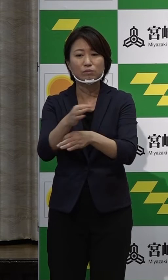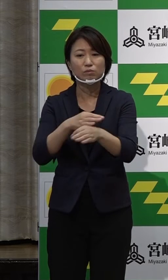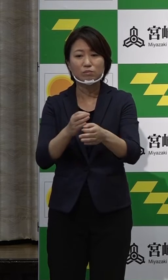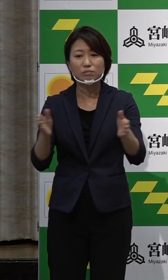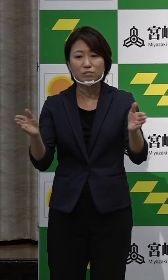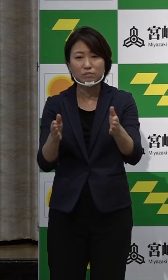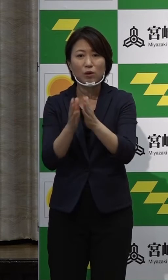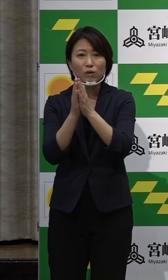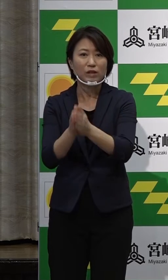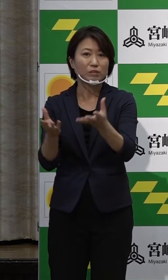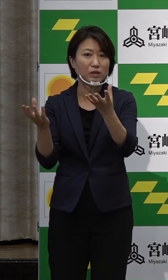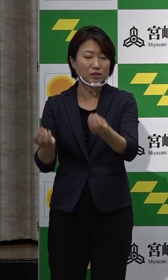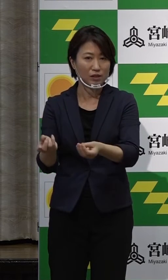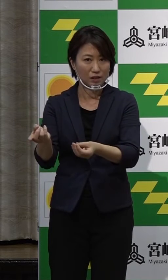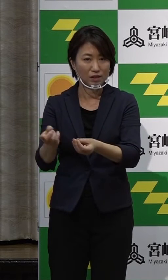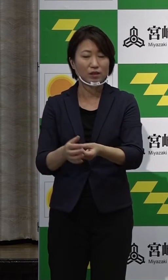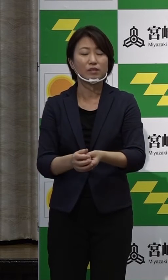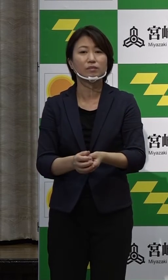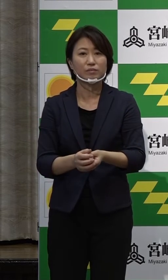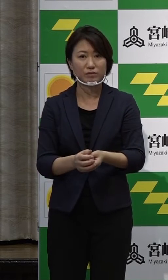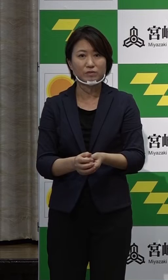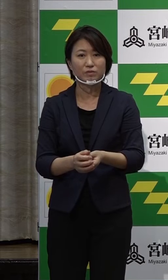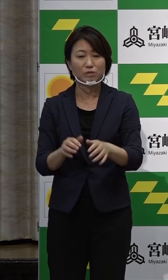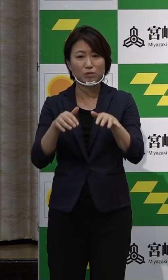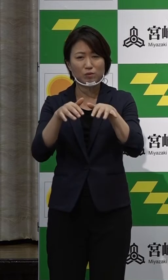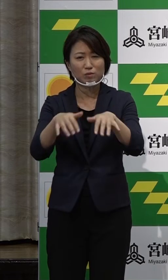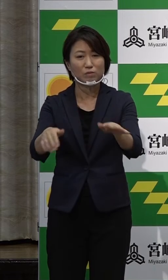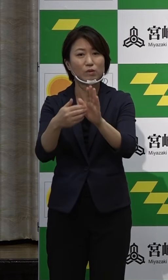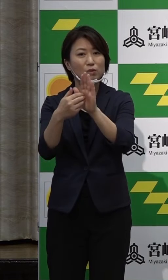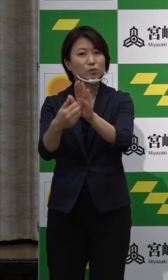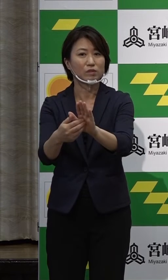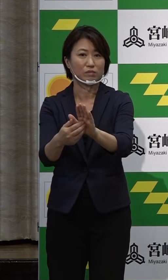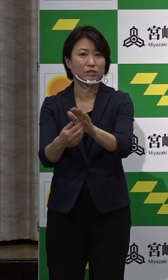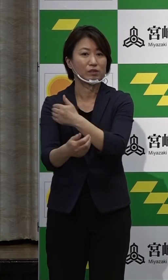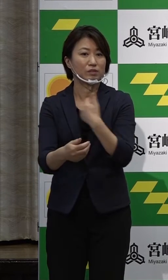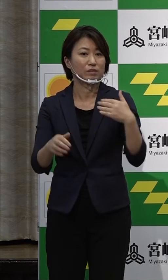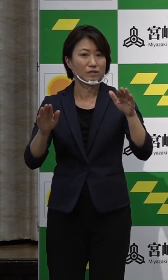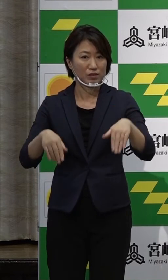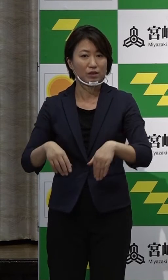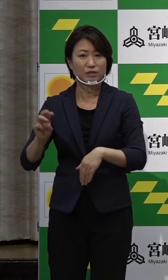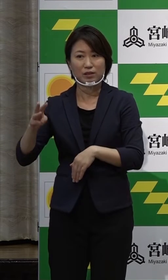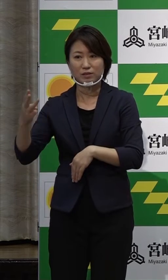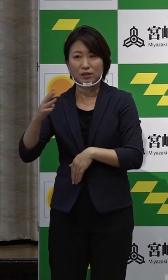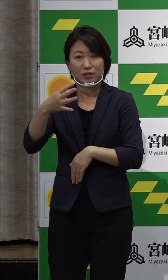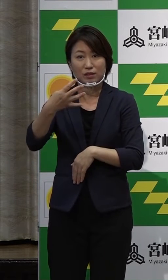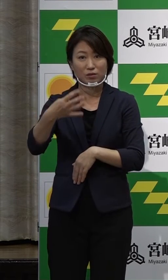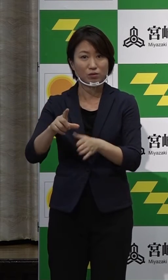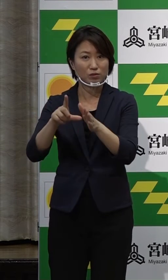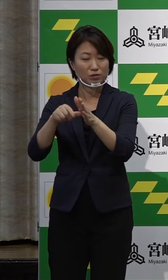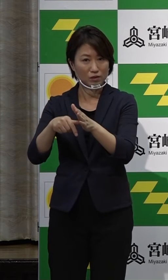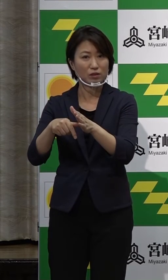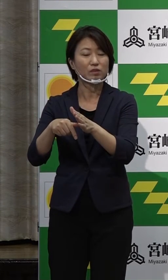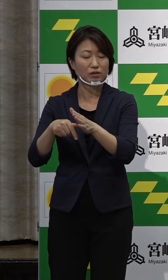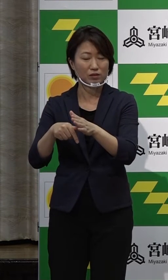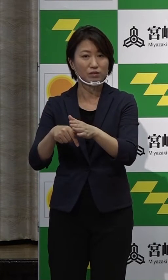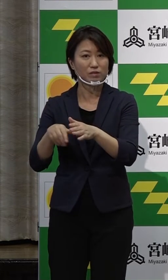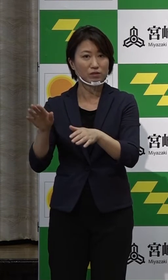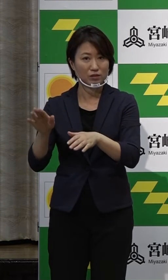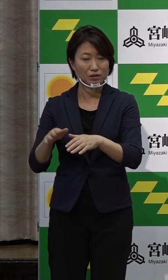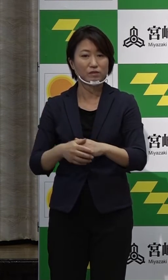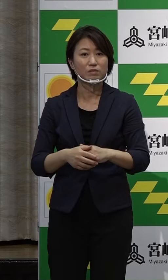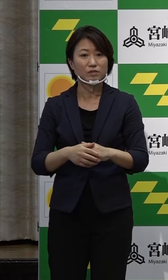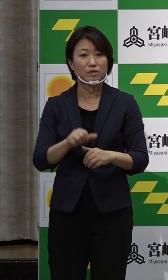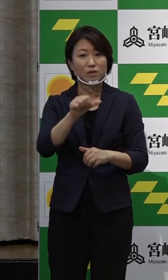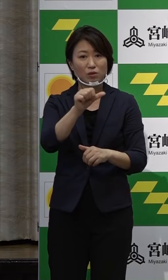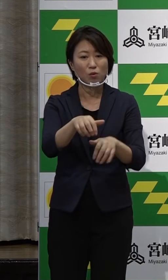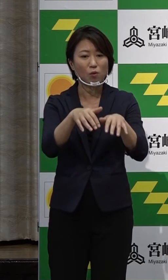行い、そういった形での感染急拡大を防いだというのが第3波第4波のあったところであります。今この第5波